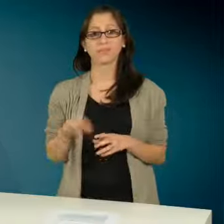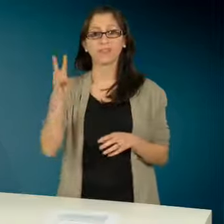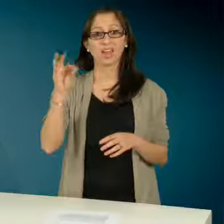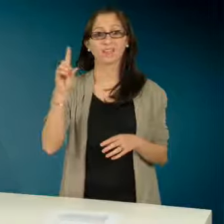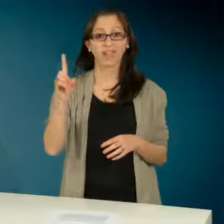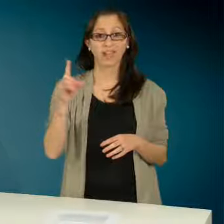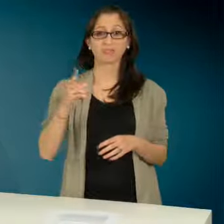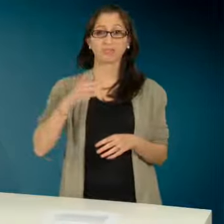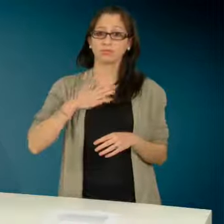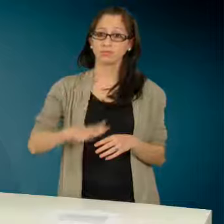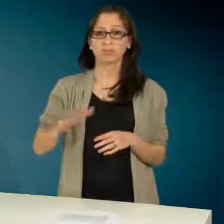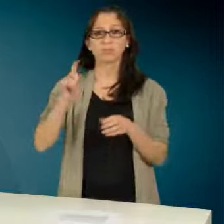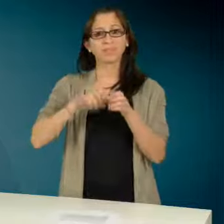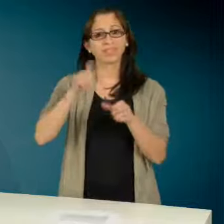alle Mitglieder alarmieren.